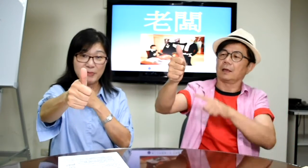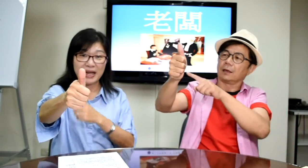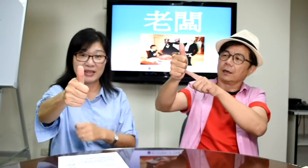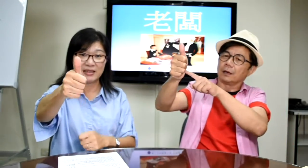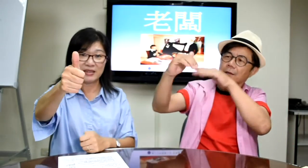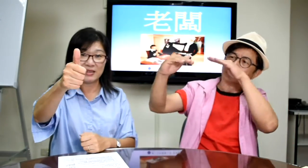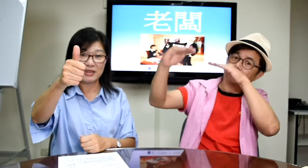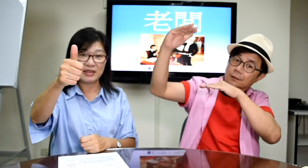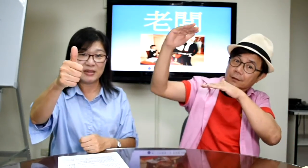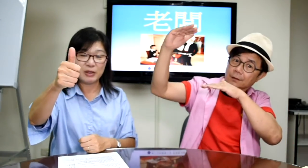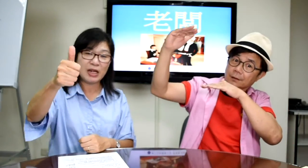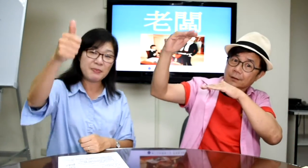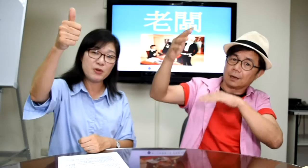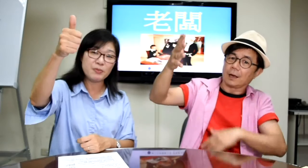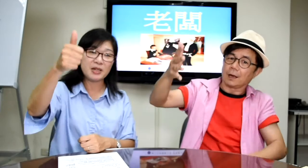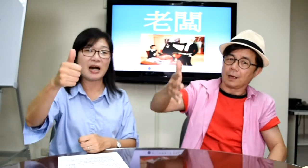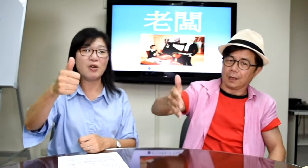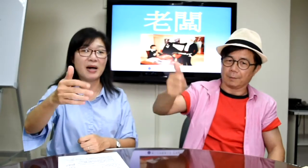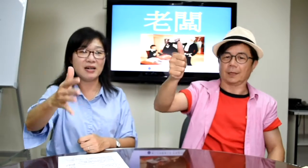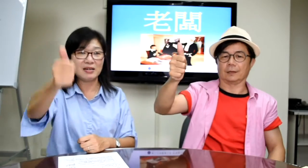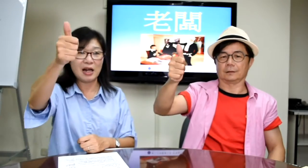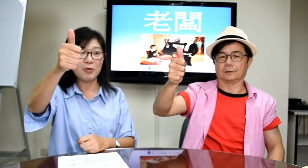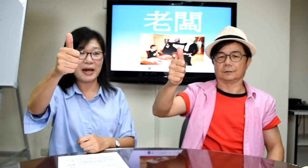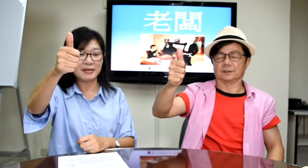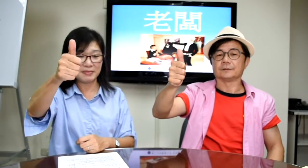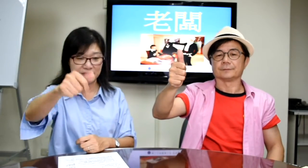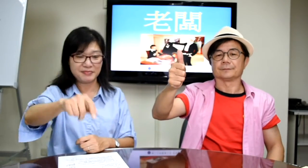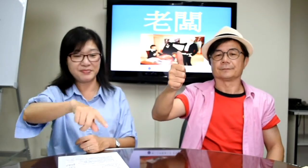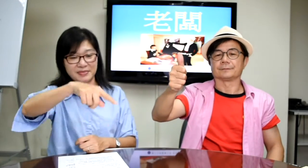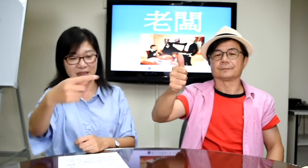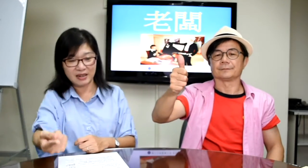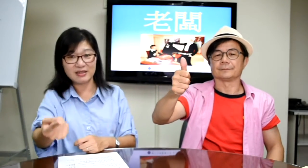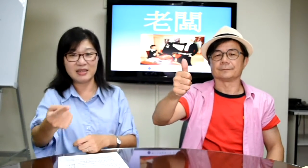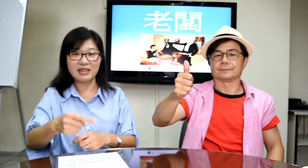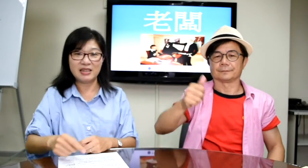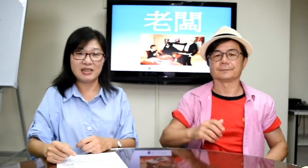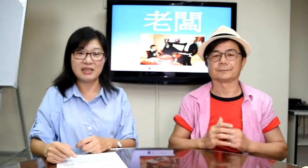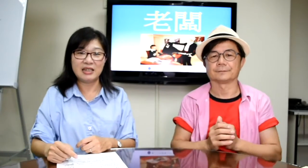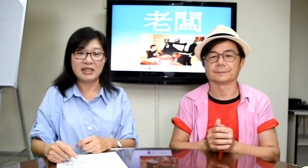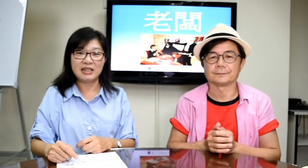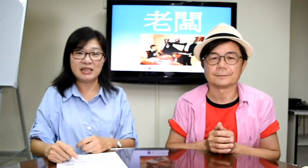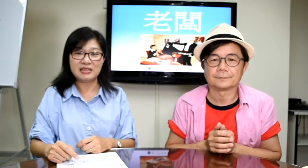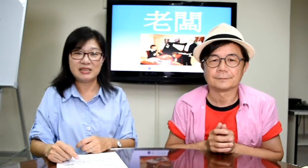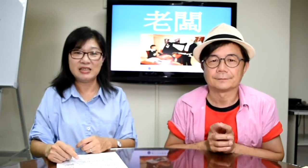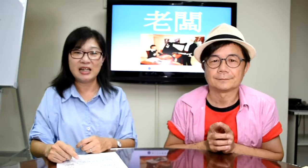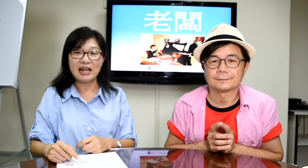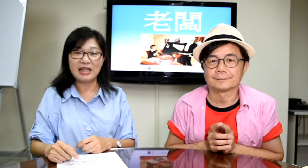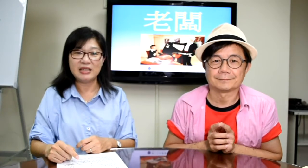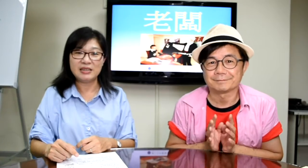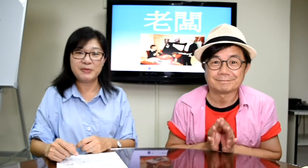老板，因为他们比我们高嘛，哦，老板。好，接下来